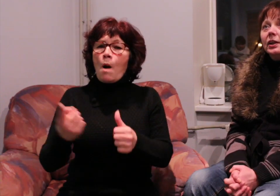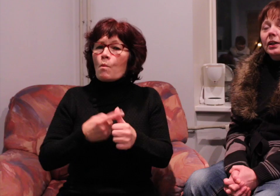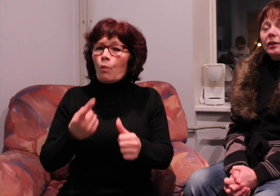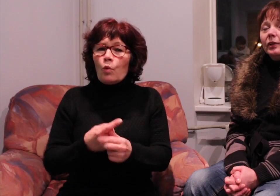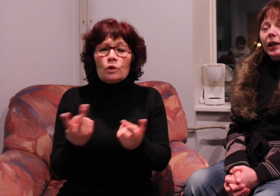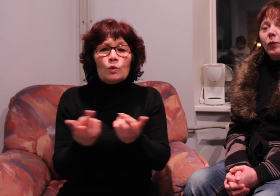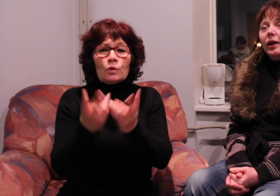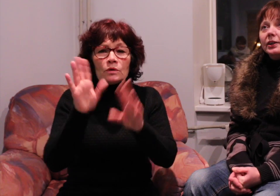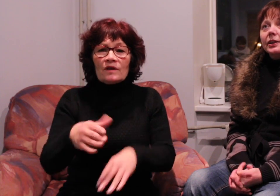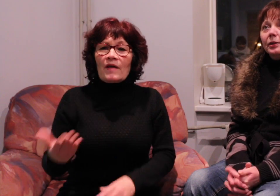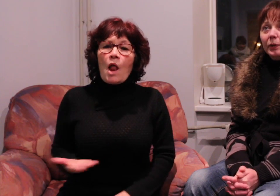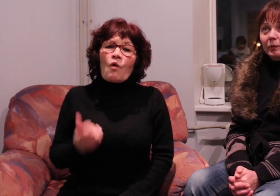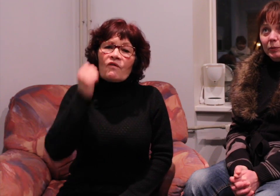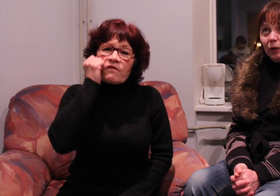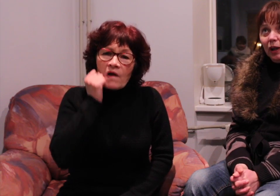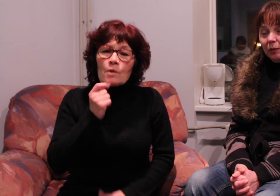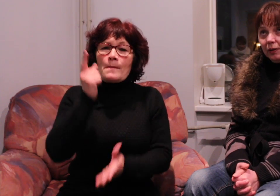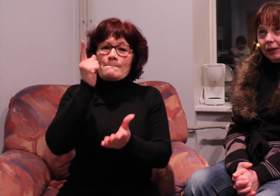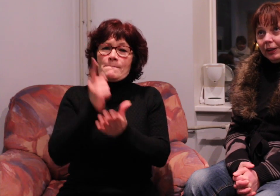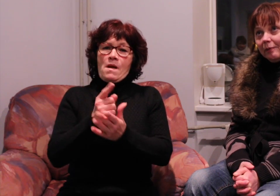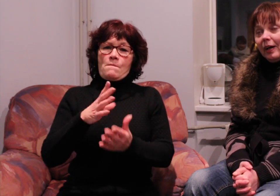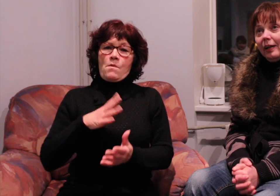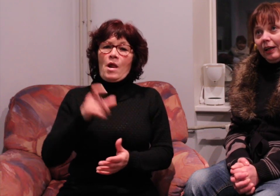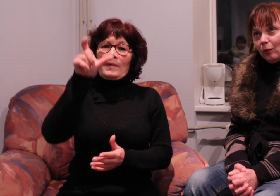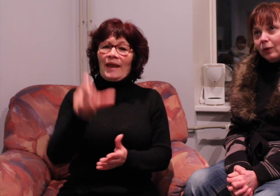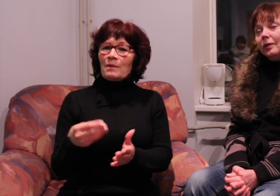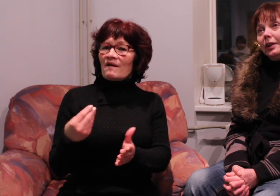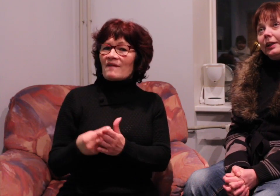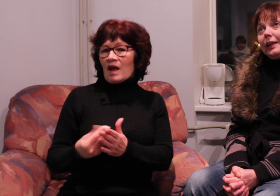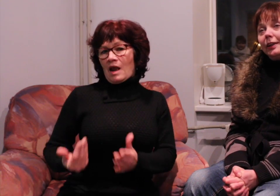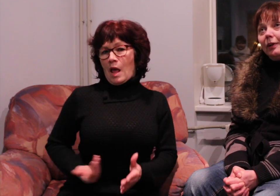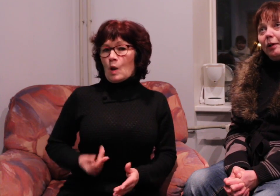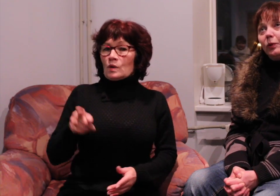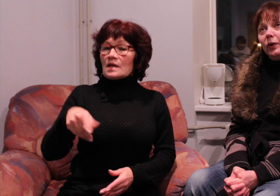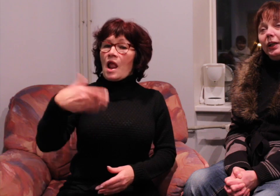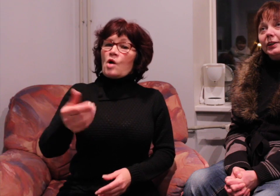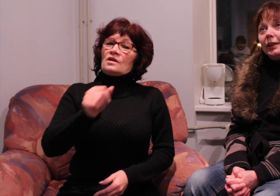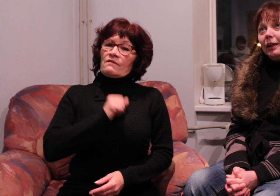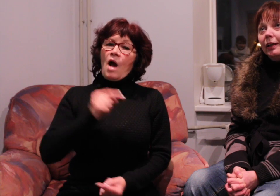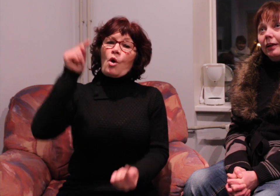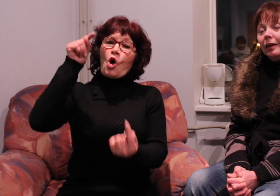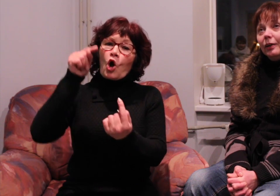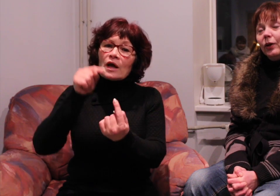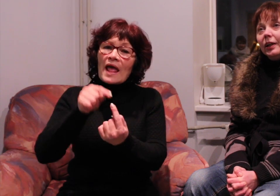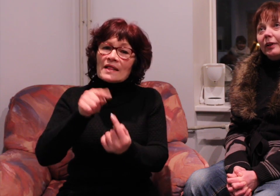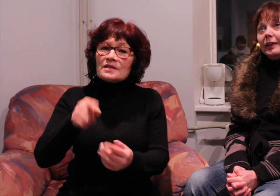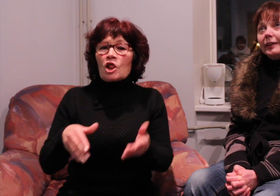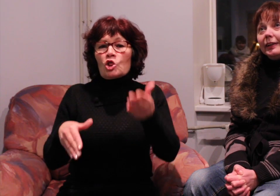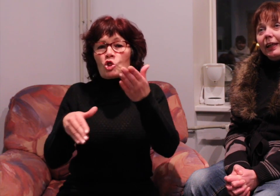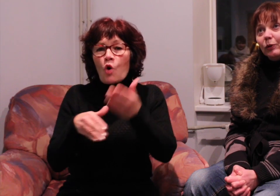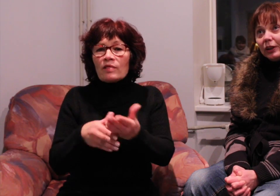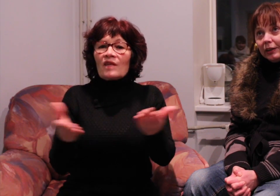puudest või elujaast peab tal olema inimväärne elu. Ja selleks ta vajab konkreetselt